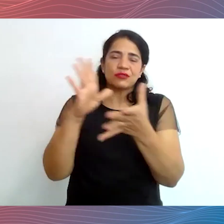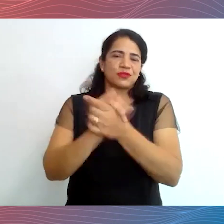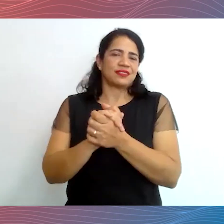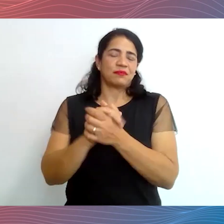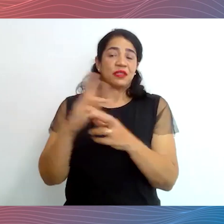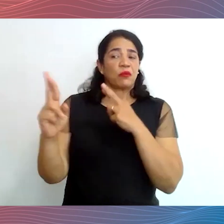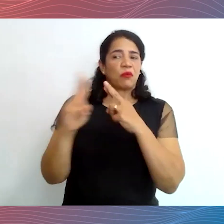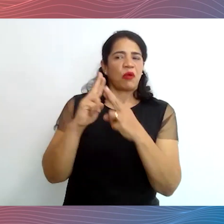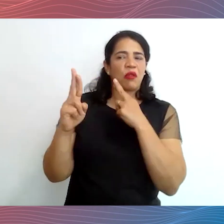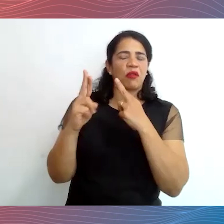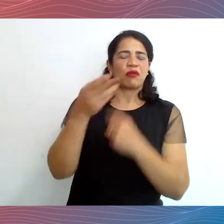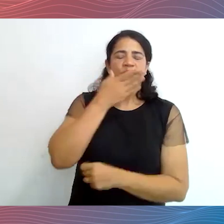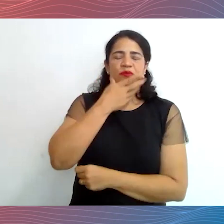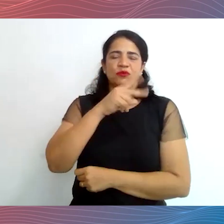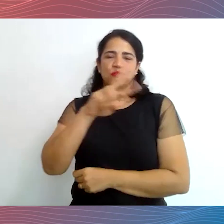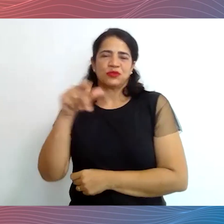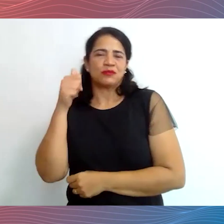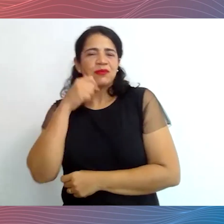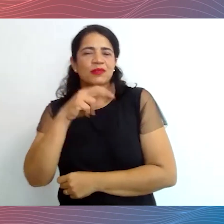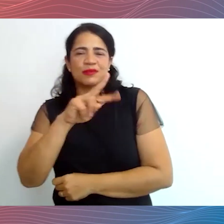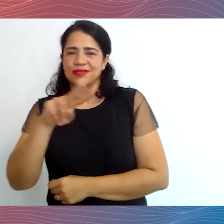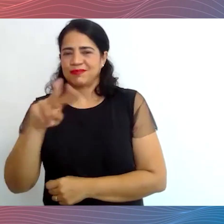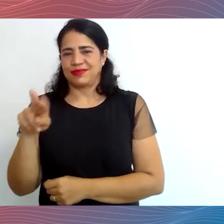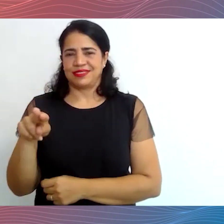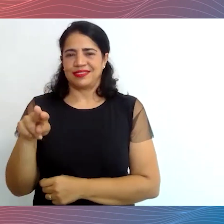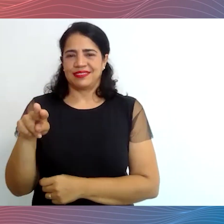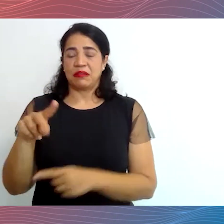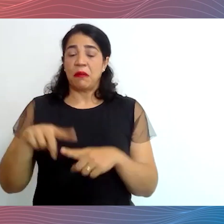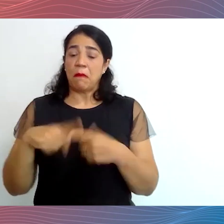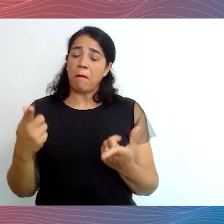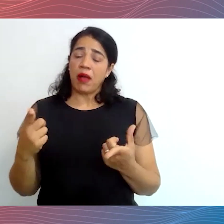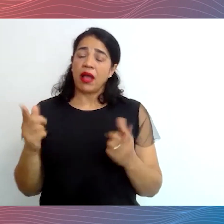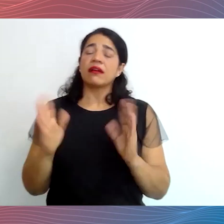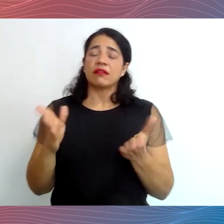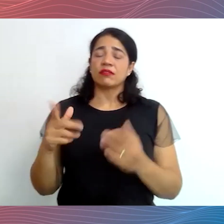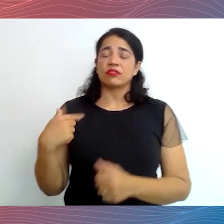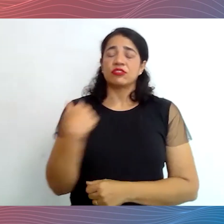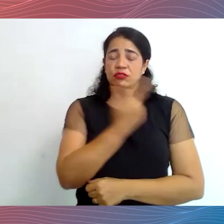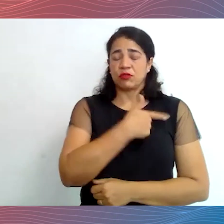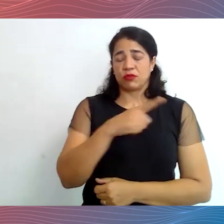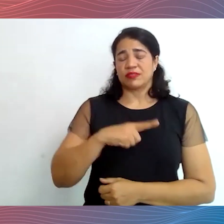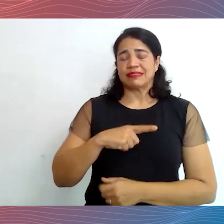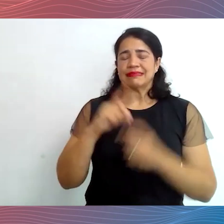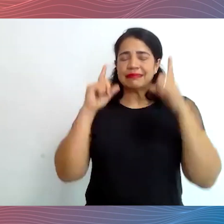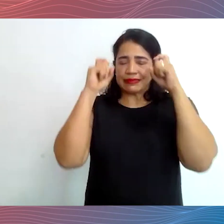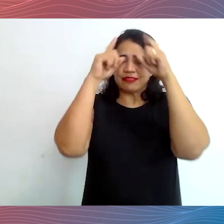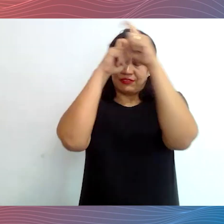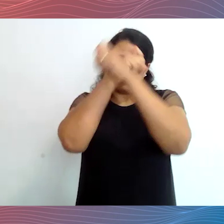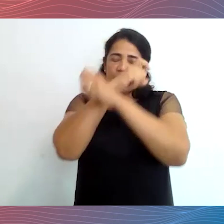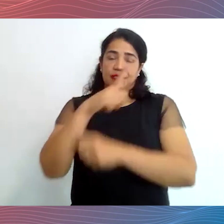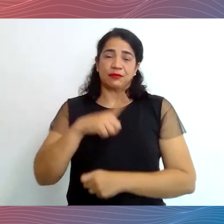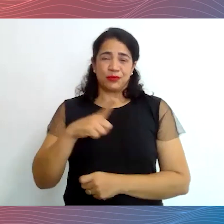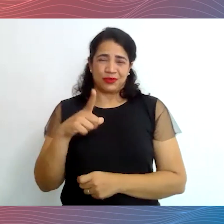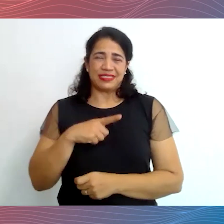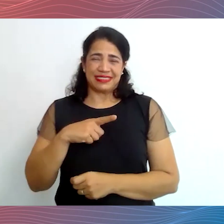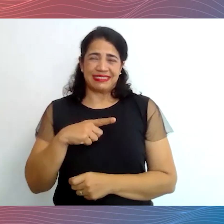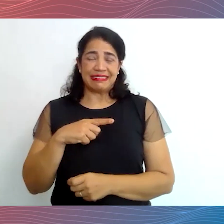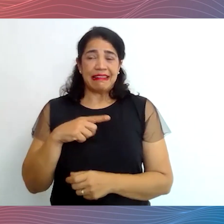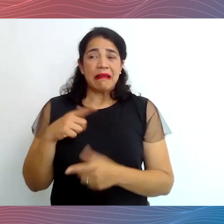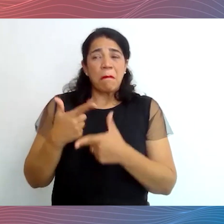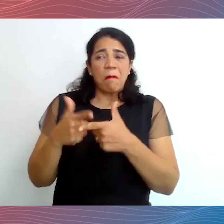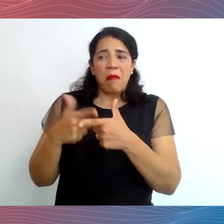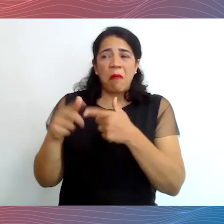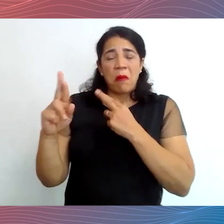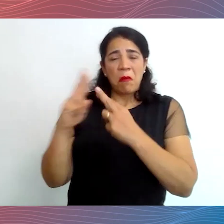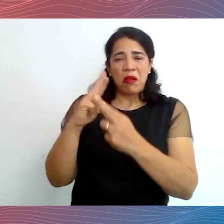por causa dos buracos. Nós temos que encher esse buraco com a realidade, né? Deixando a mentira, versículo 25, deixando a mentira,